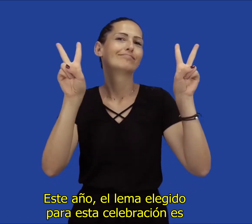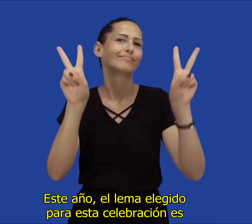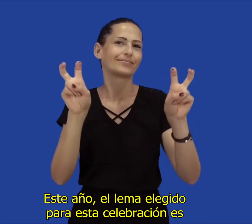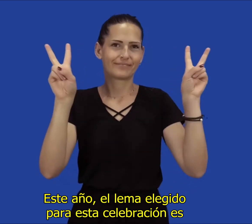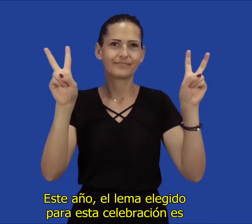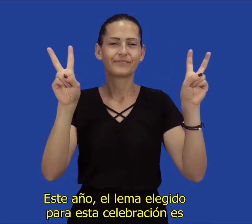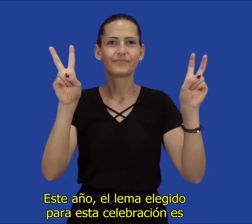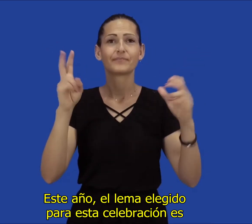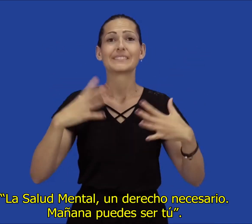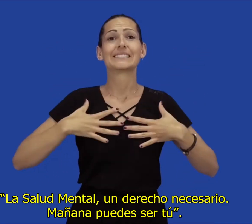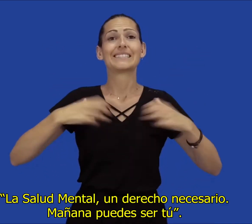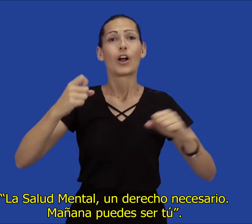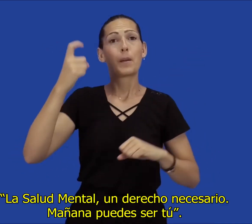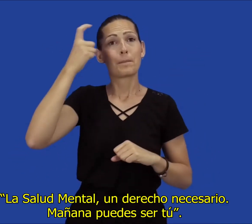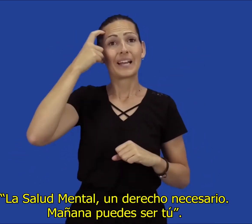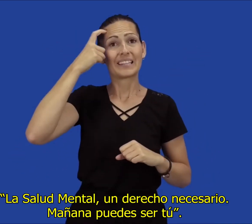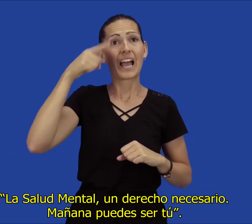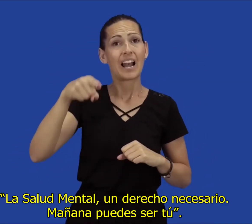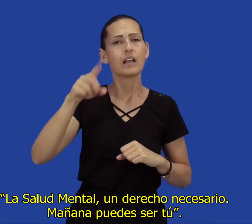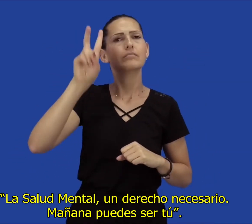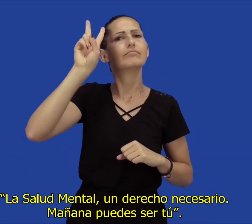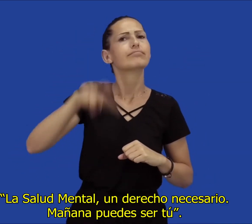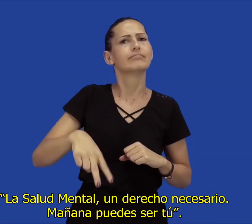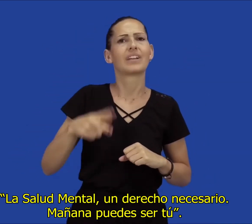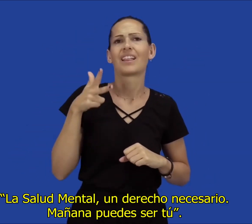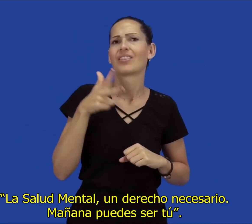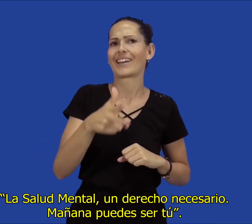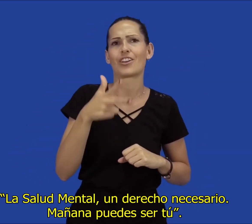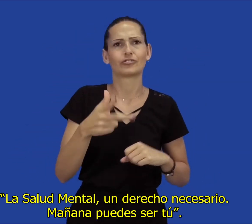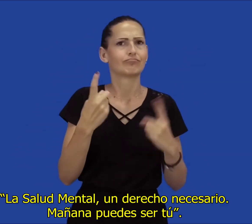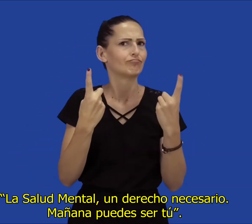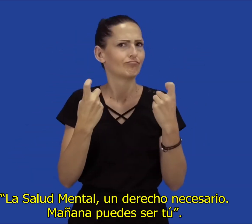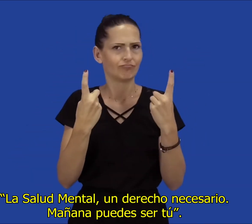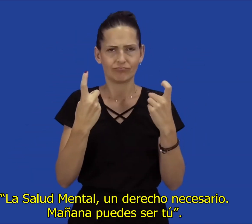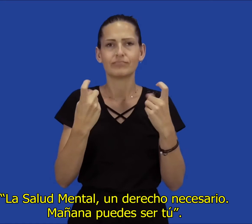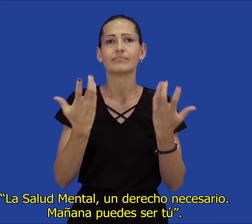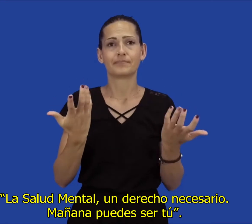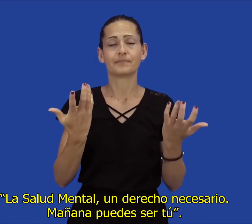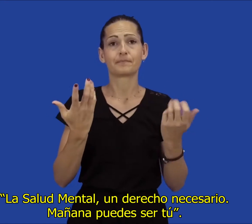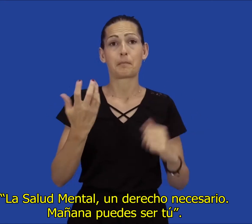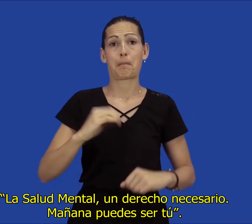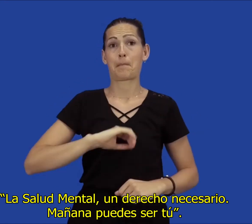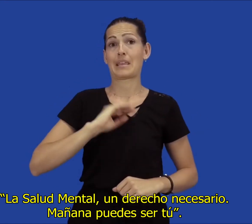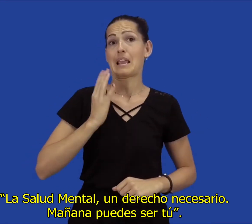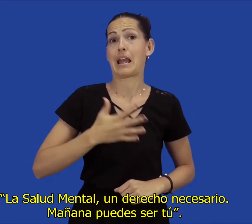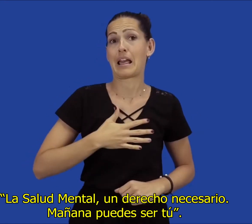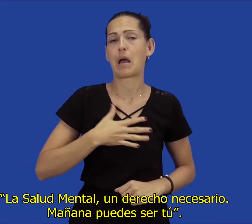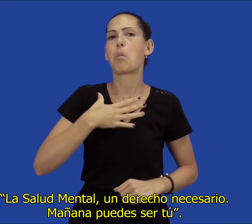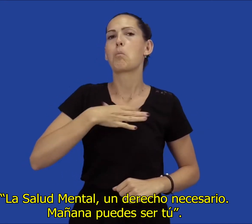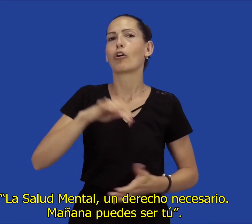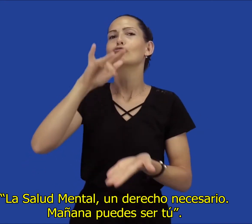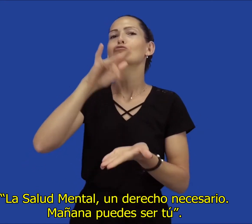para esta celebración es la salud mental un derecho necesario mañana